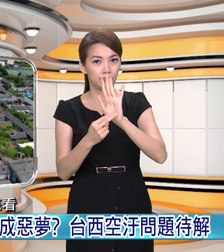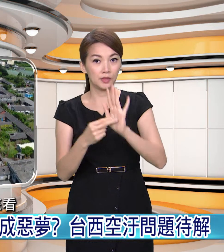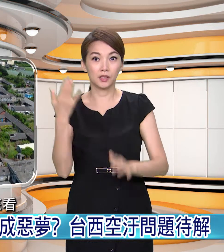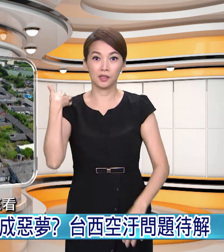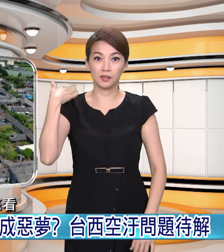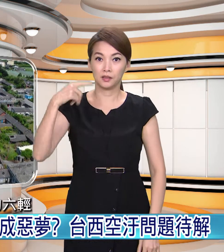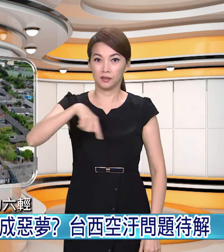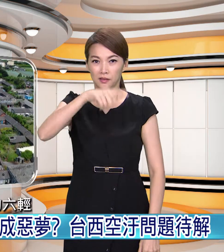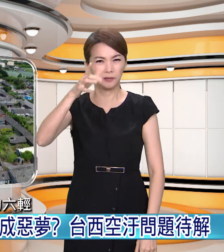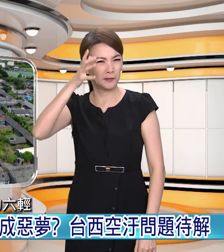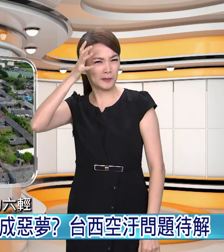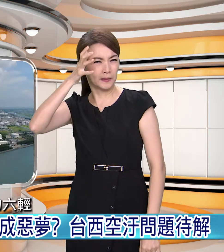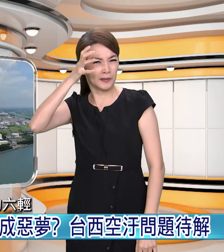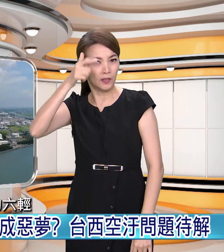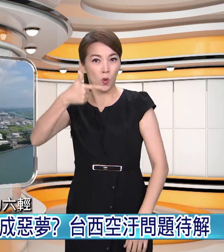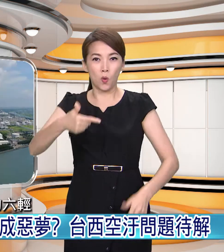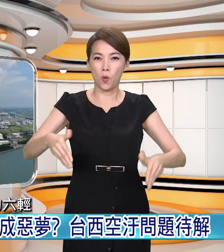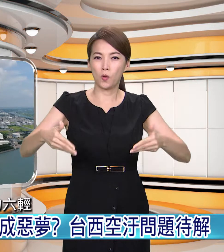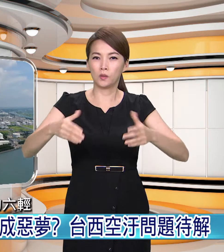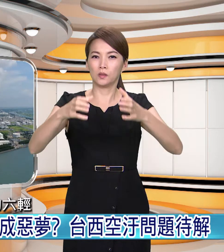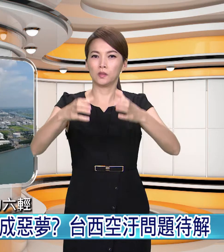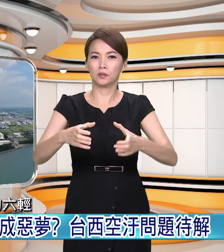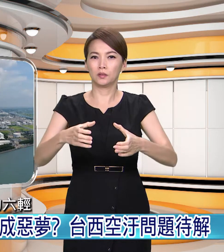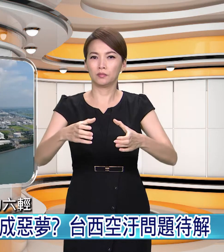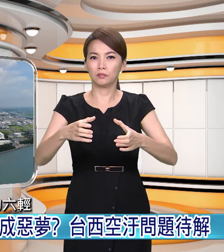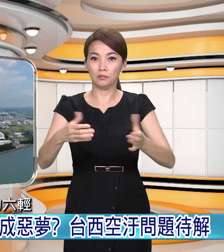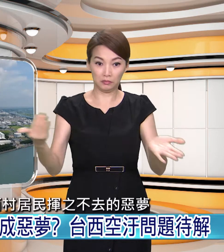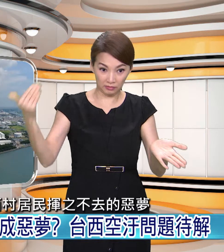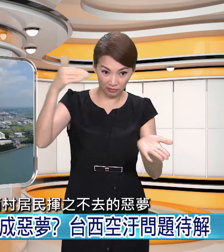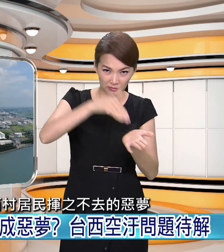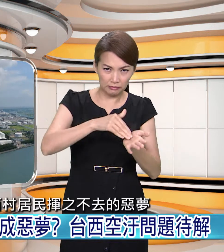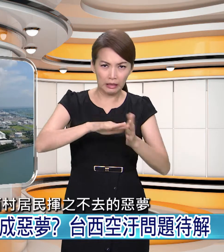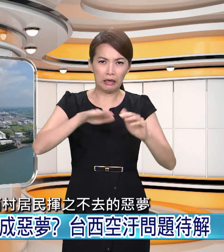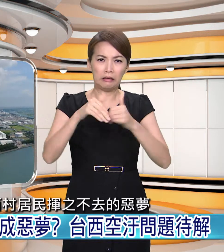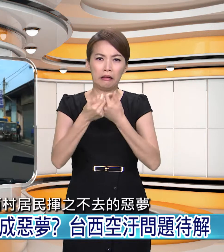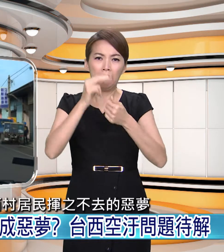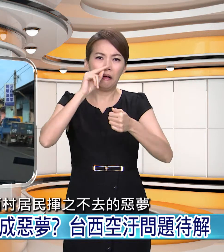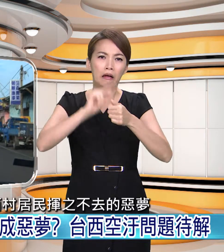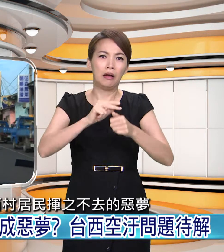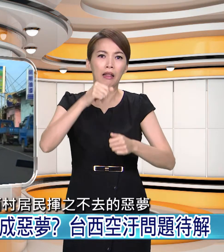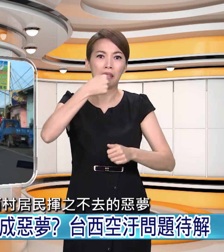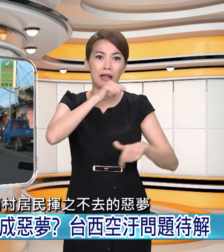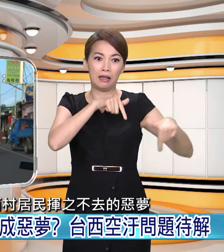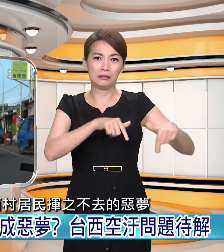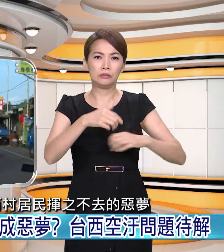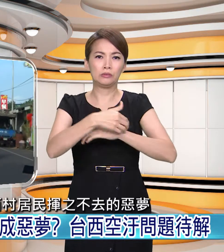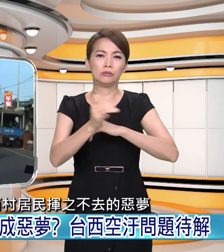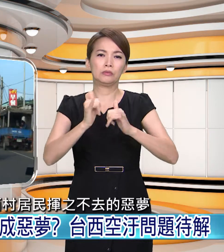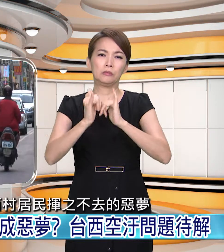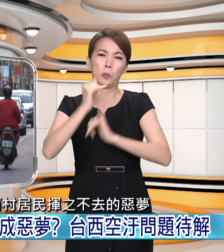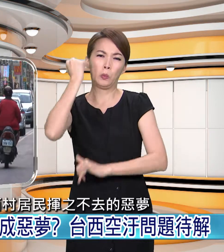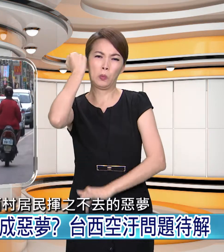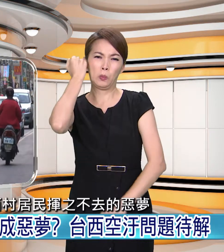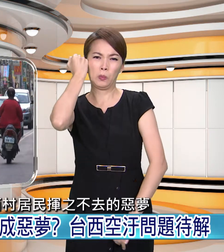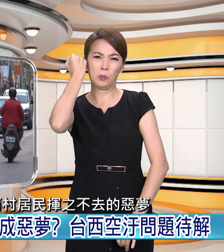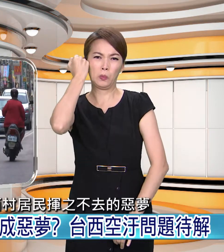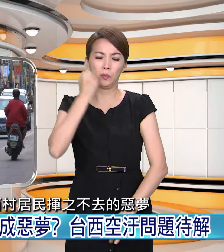看曾经热切期盼的六轻为什么成为台西村居民挥之不去的噩